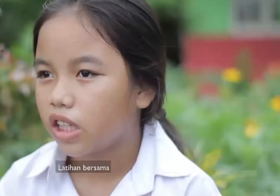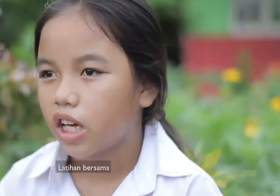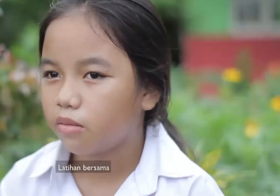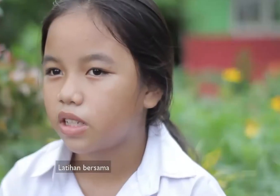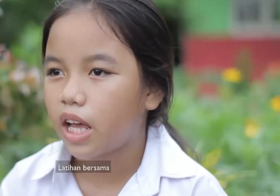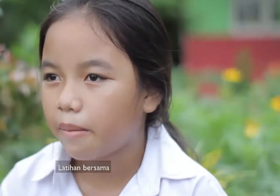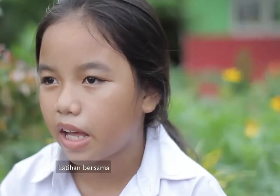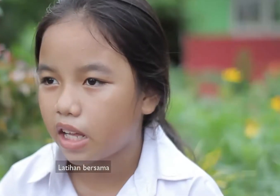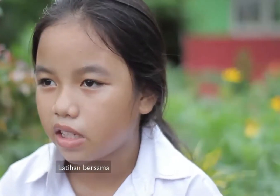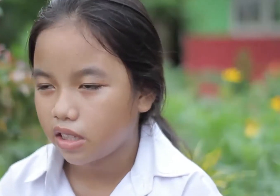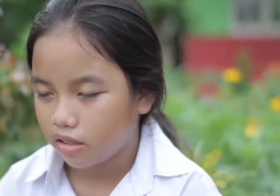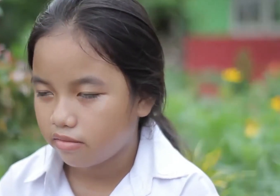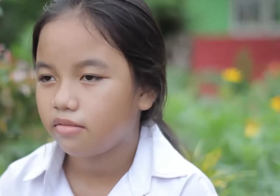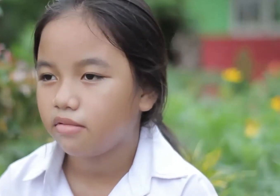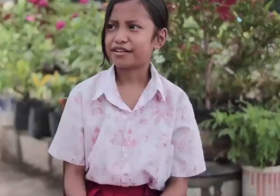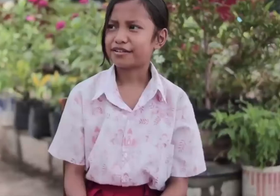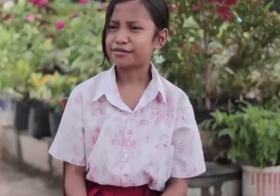sekolah, latihan bersama.